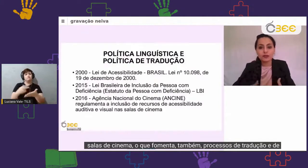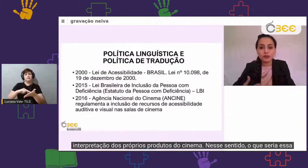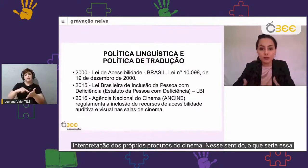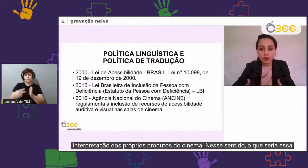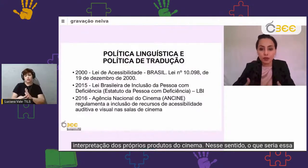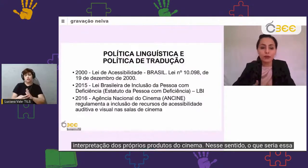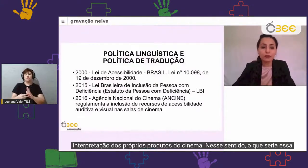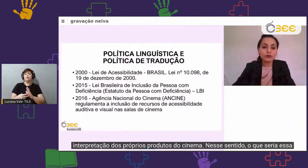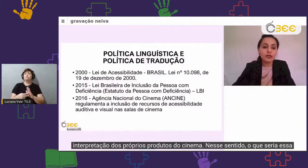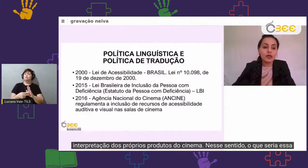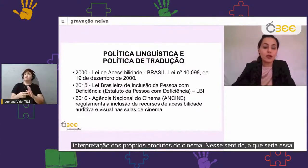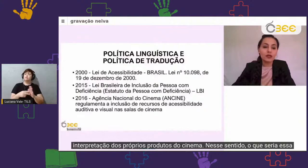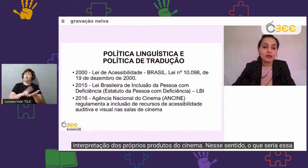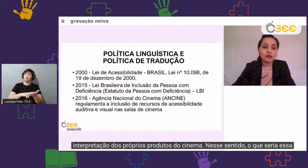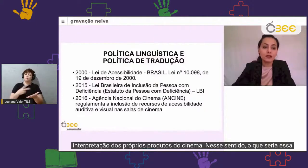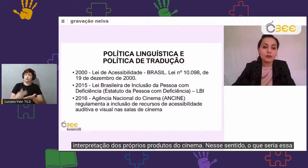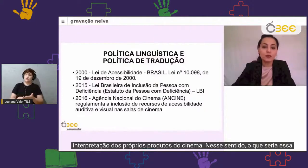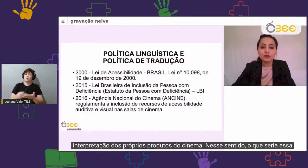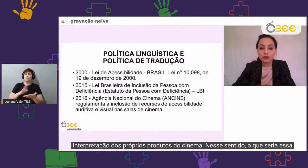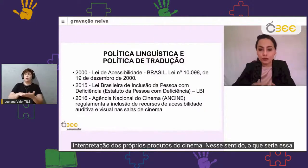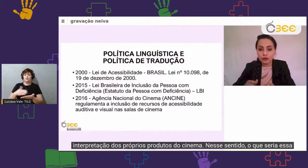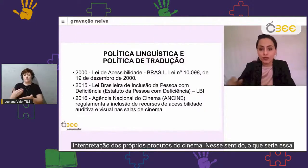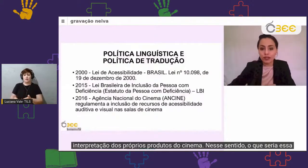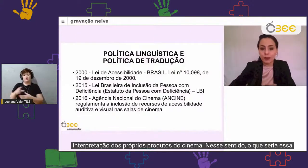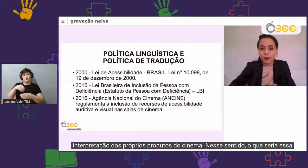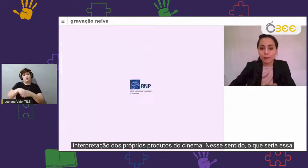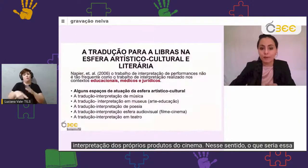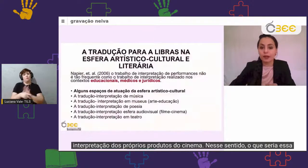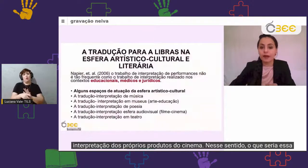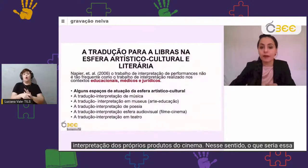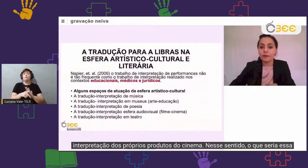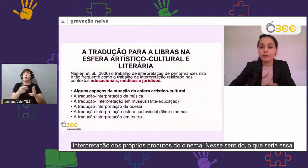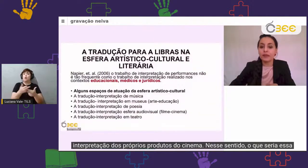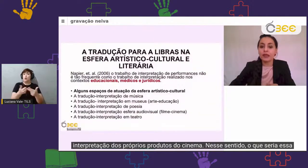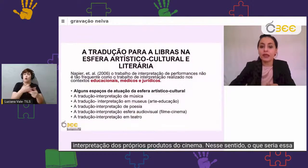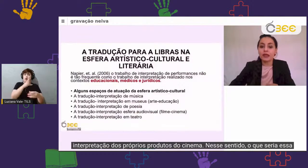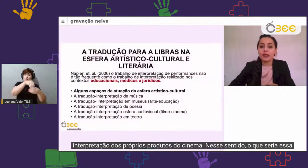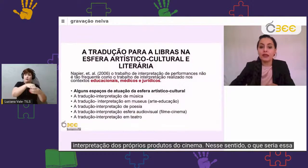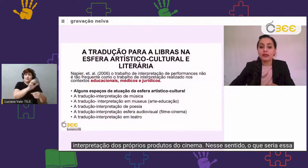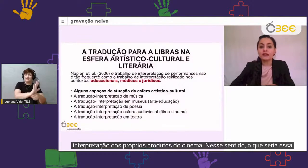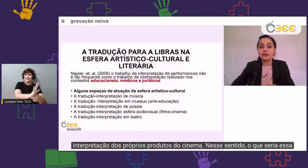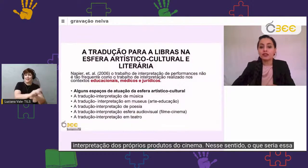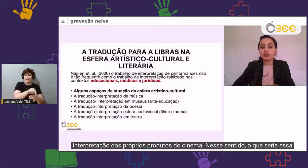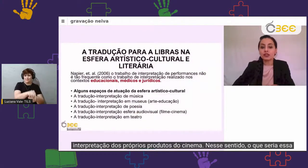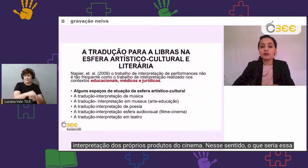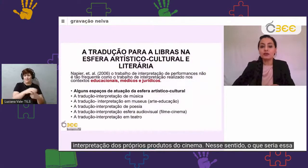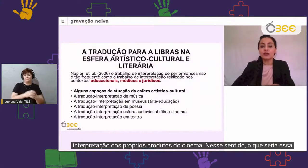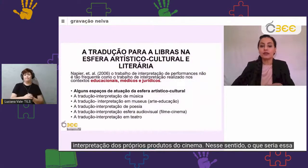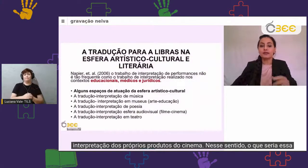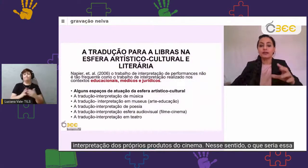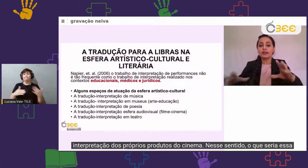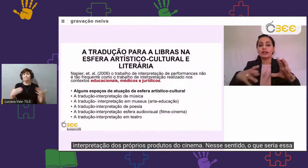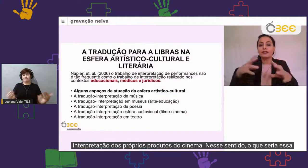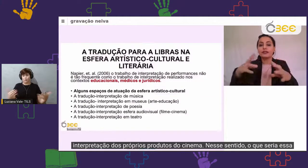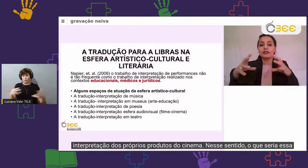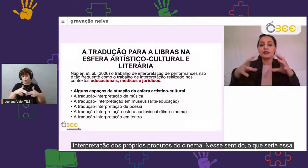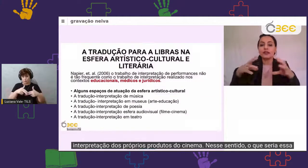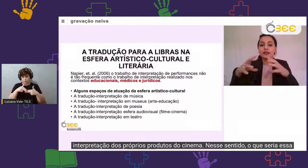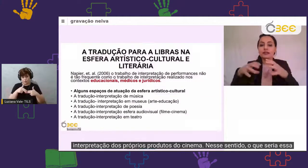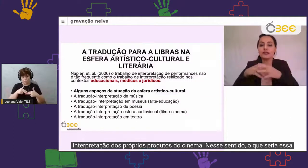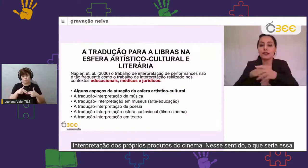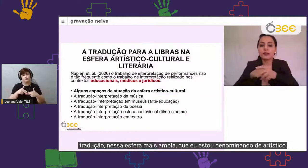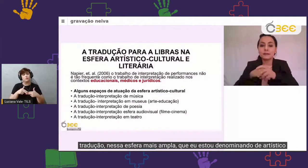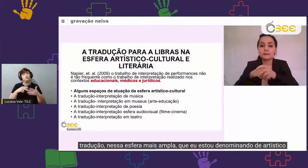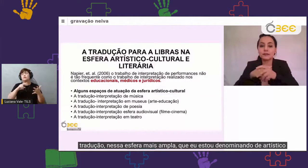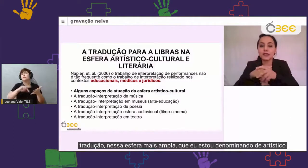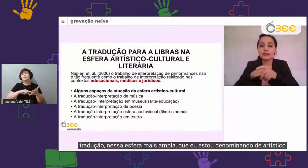interpretação dos próprios produtos do cinema, tá? Nesse sentido, o que